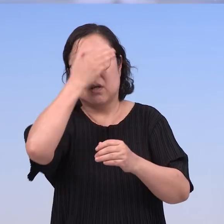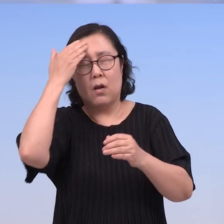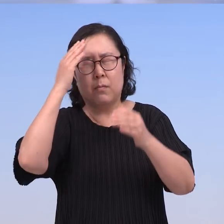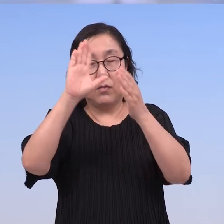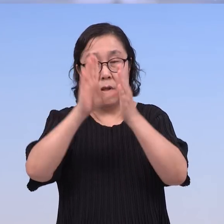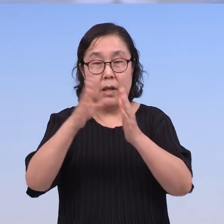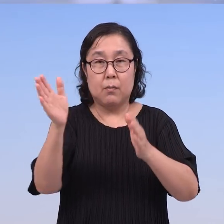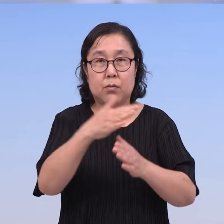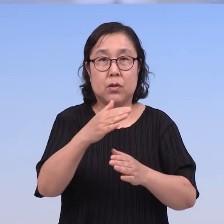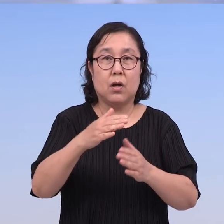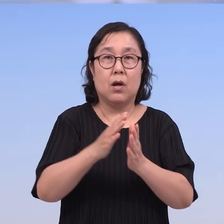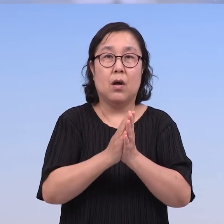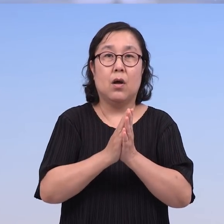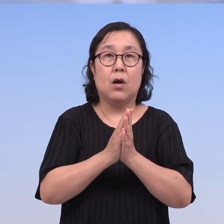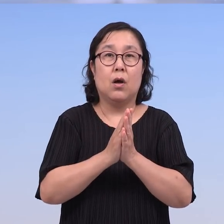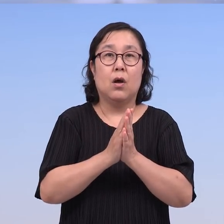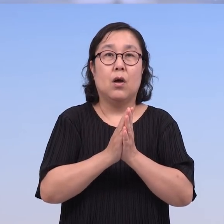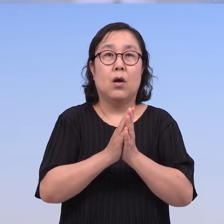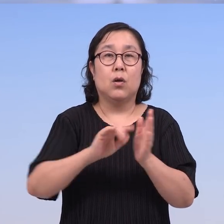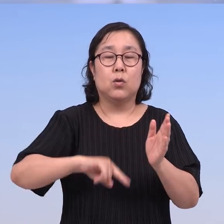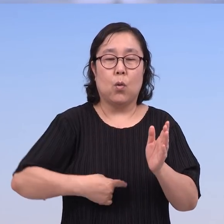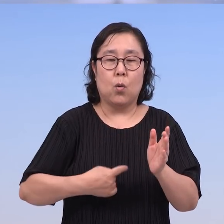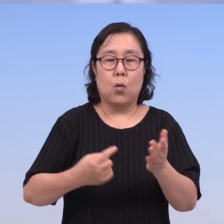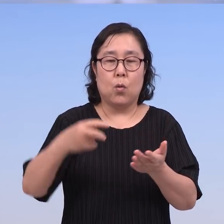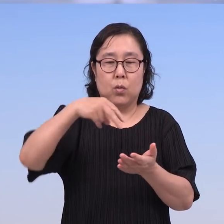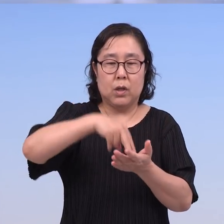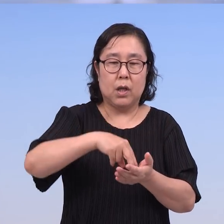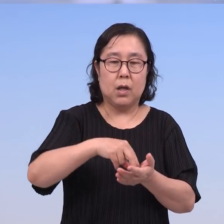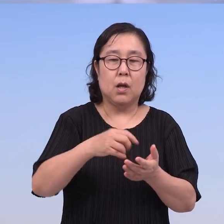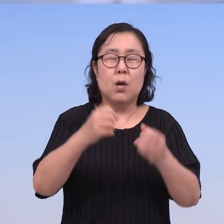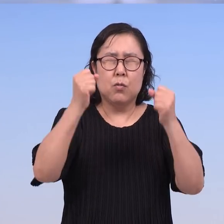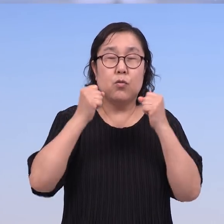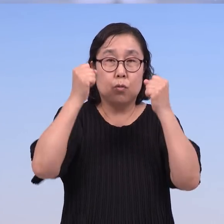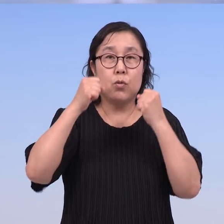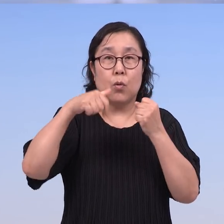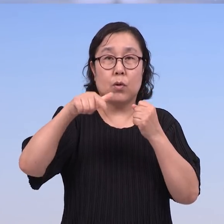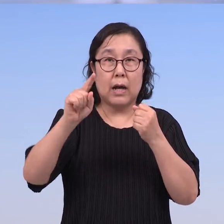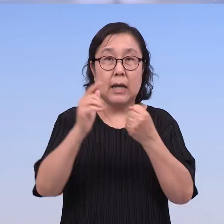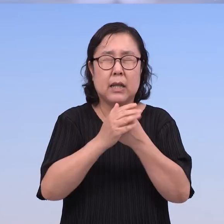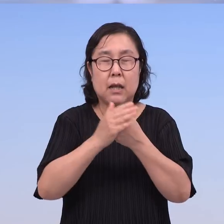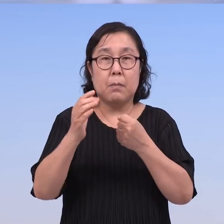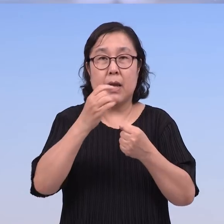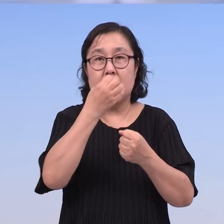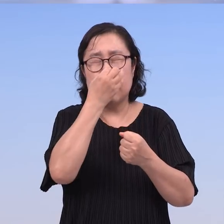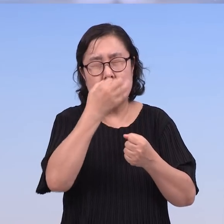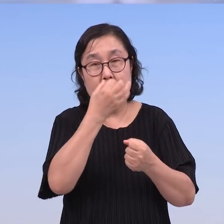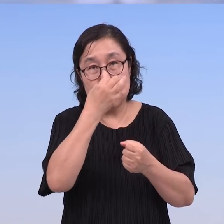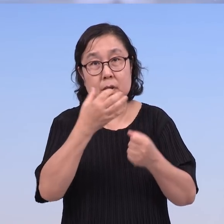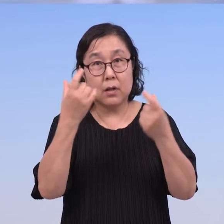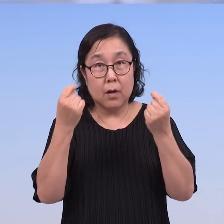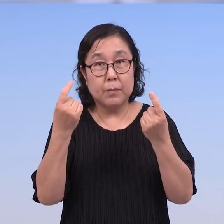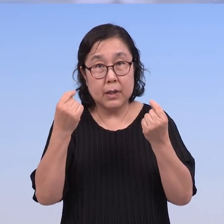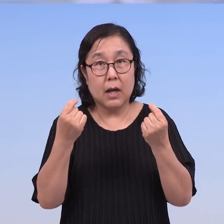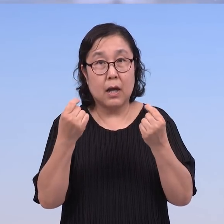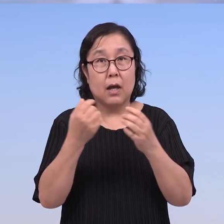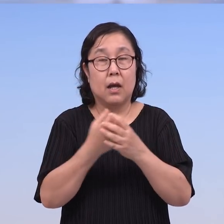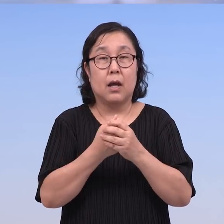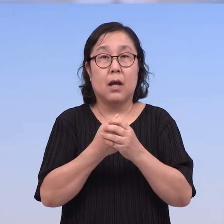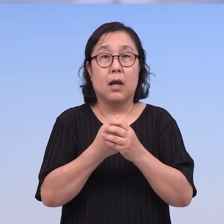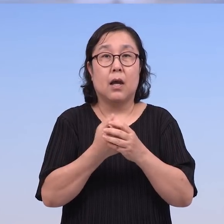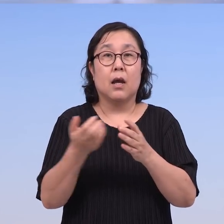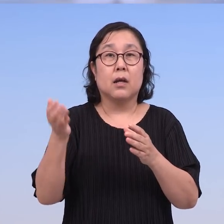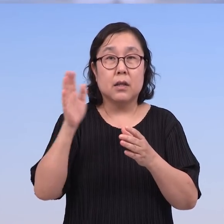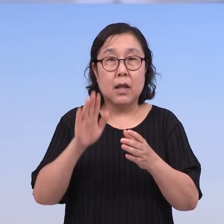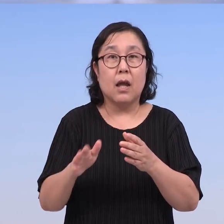때부터 독립운동가로 살아간다는 건 목숨 내놓고 하는 거니까 얼마나 두렵고 힘들었겠냐고요. 도중에 이 사람이